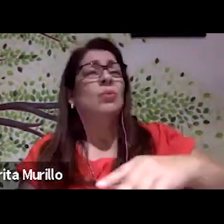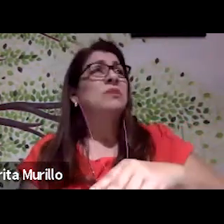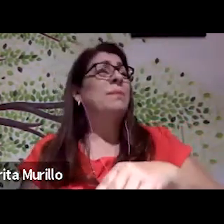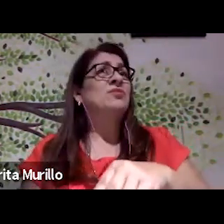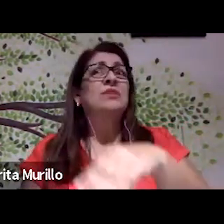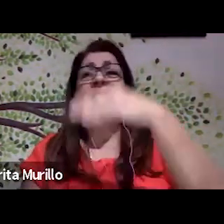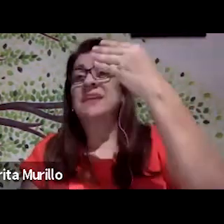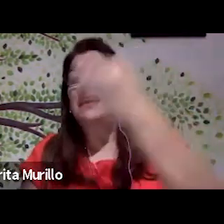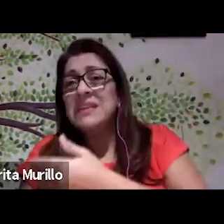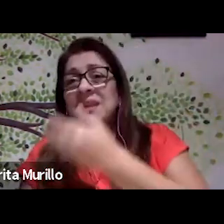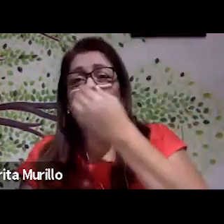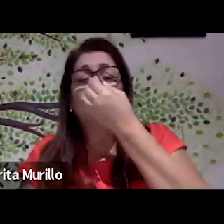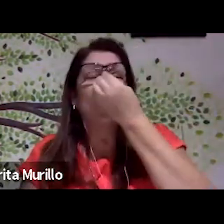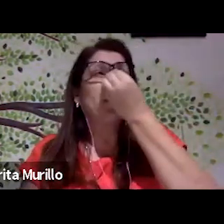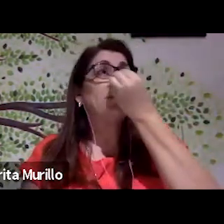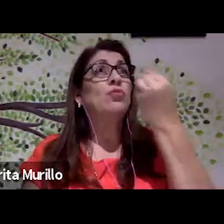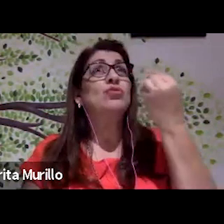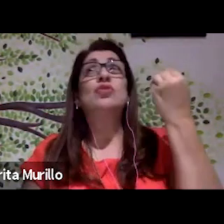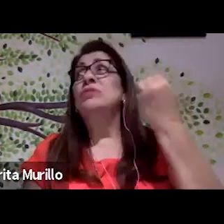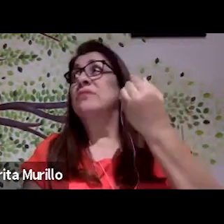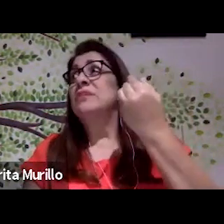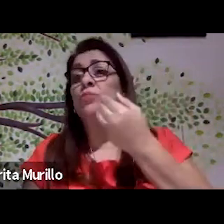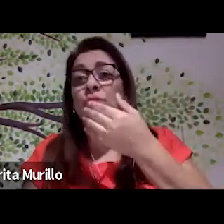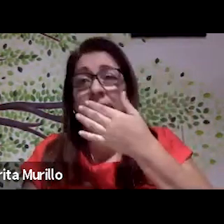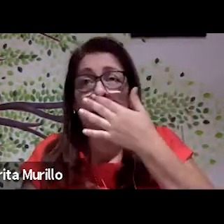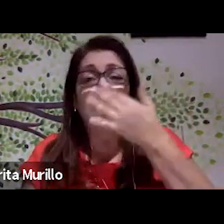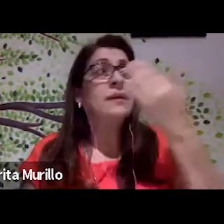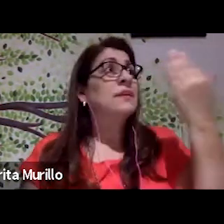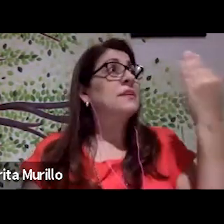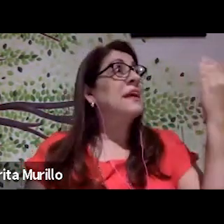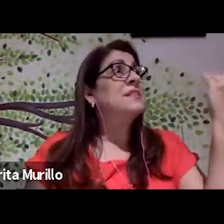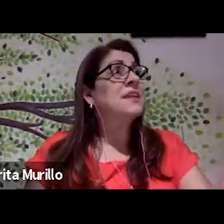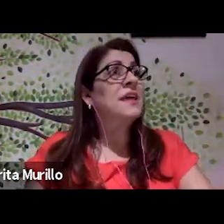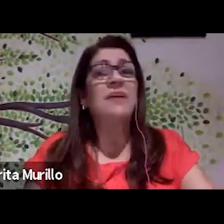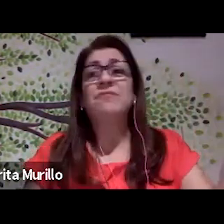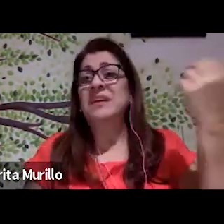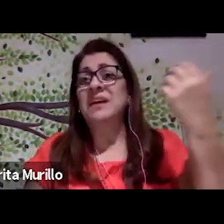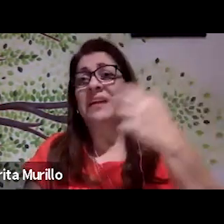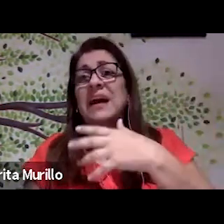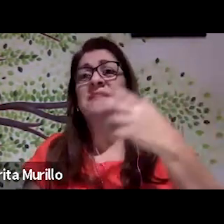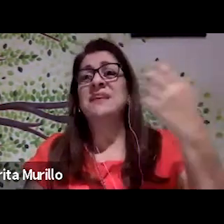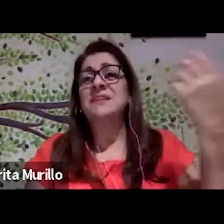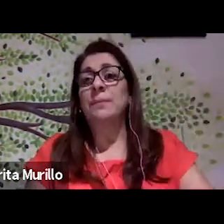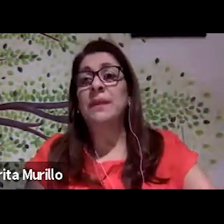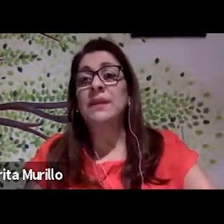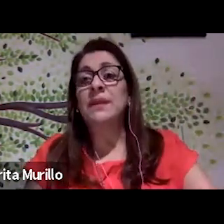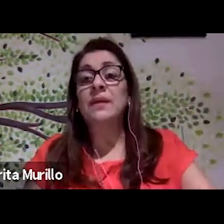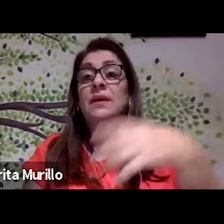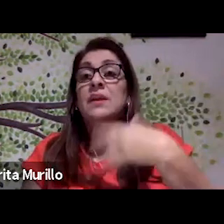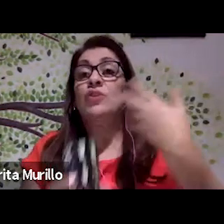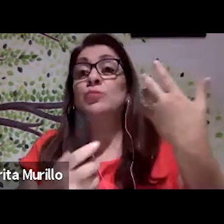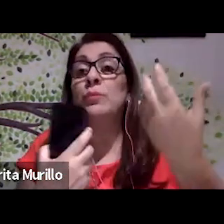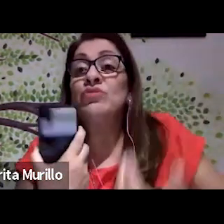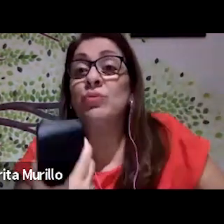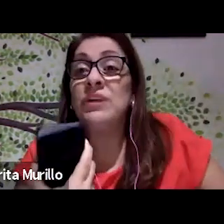o una persona que está en India o me reúno con una red mundial que tiene gente de África de Asia y de América